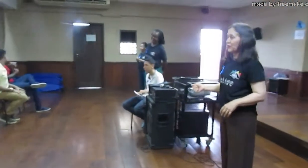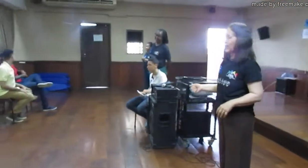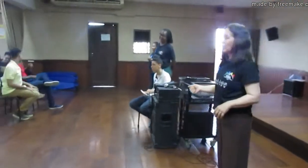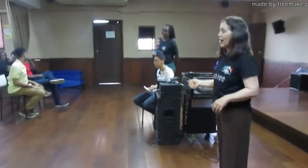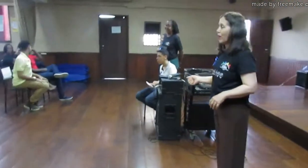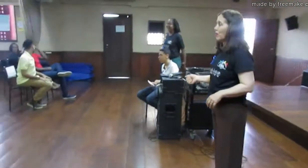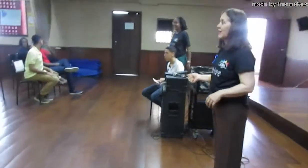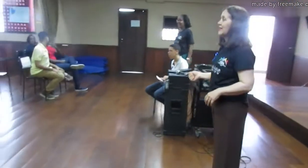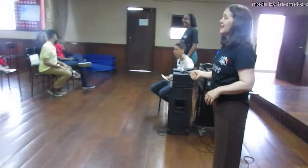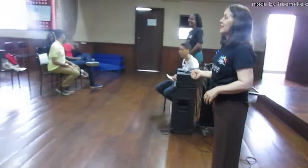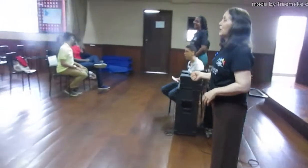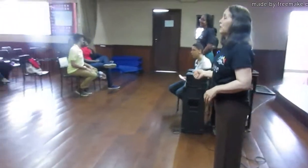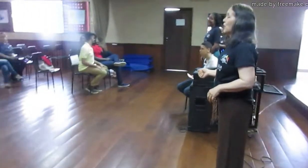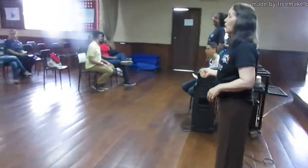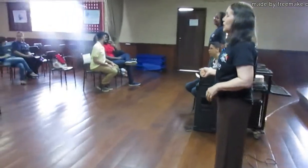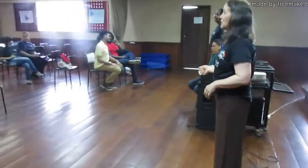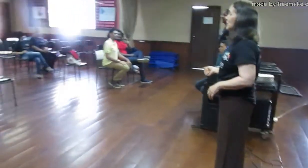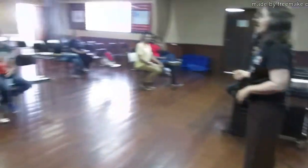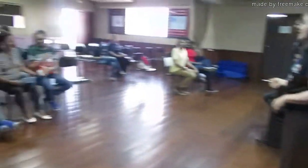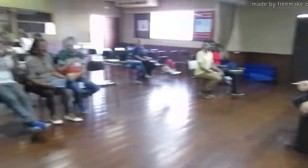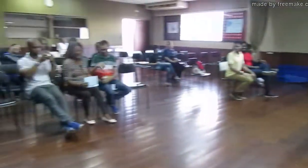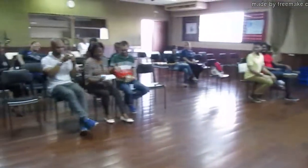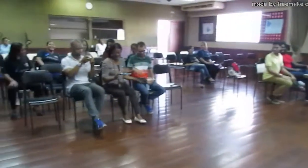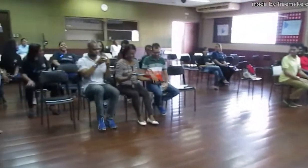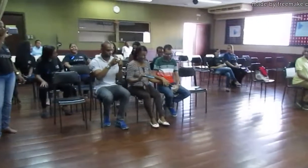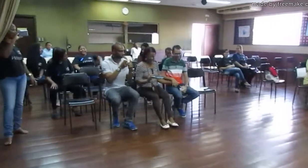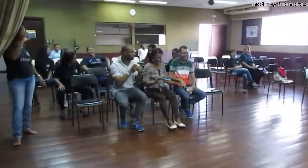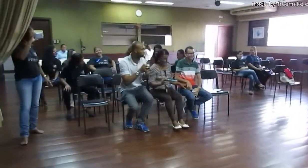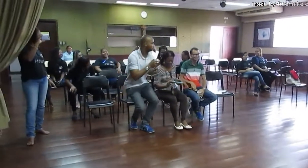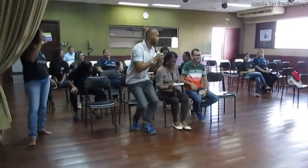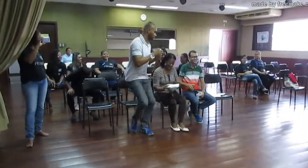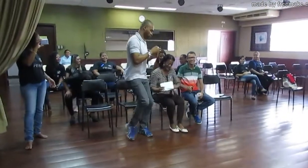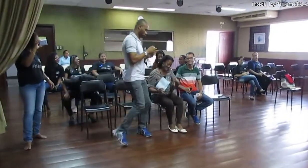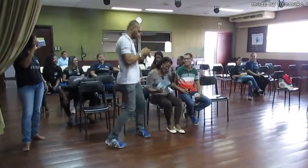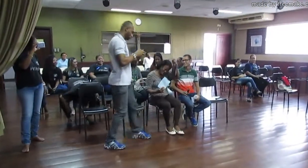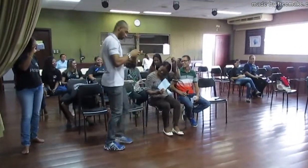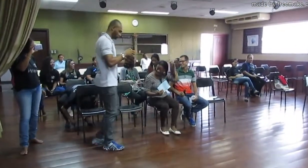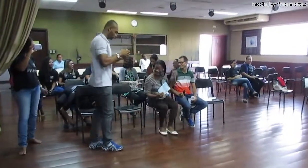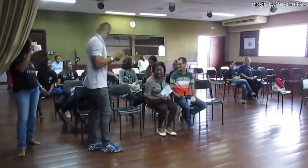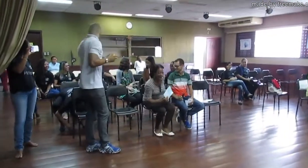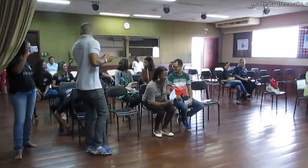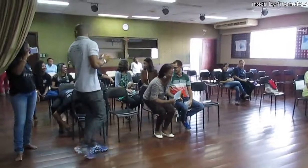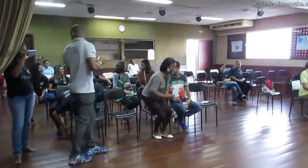Pode verificar com calma. Pronto. Por favor, se dirija aqui a nós.